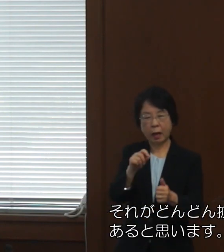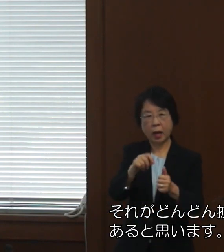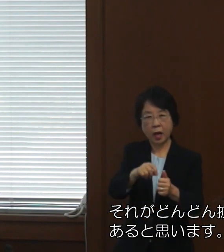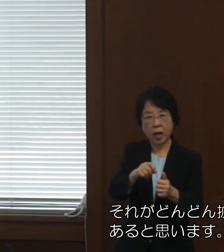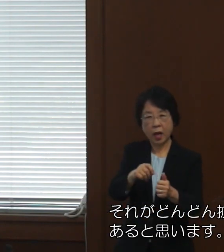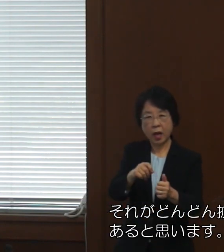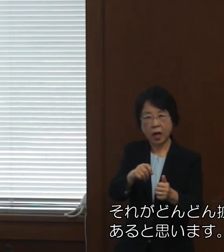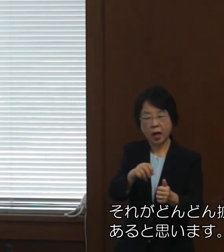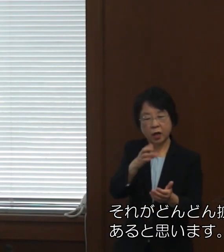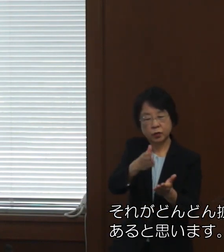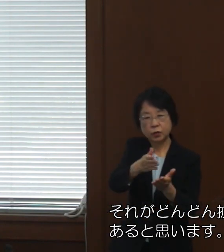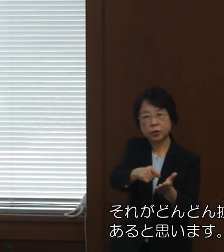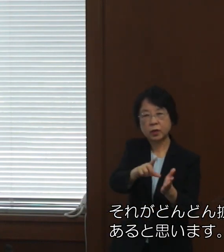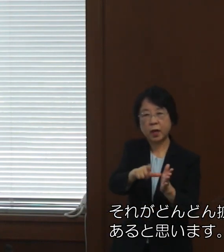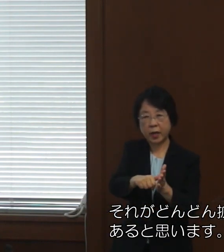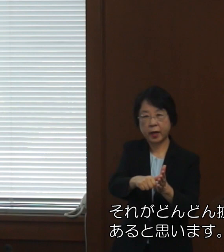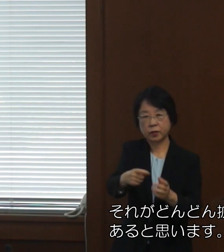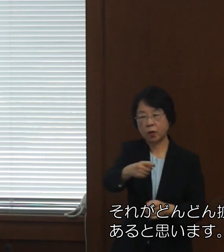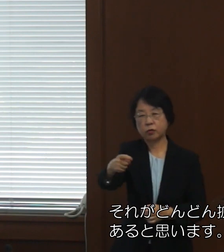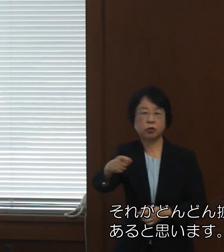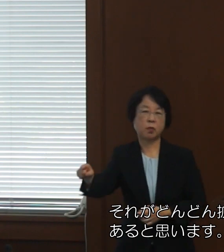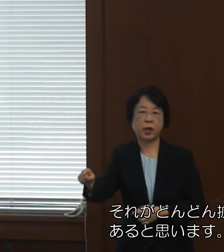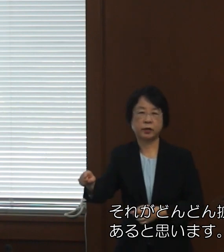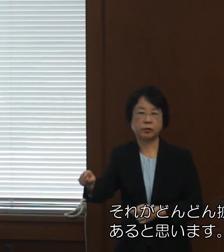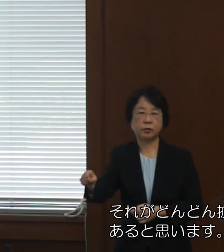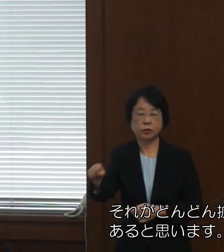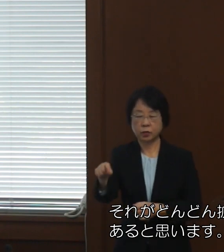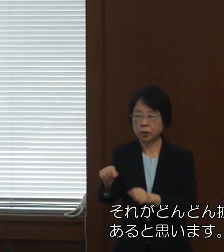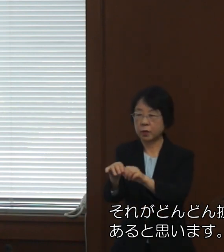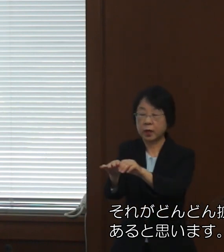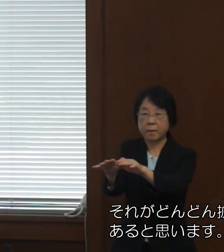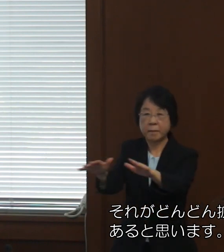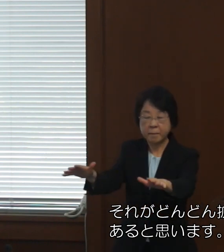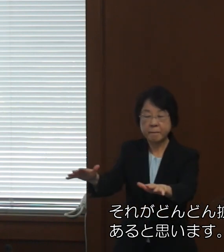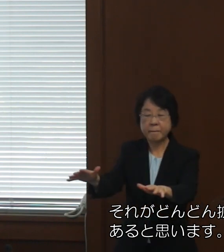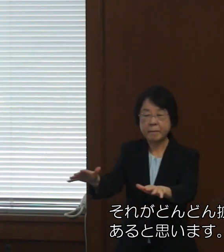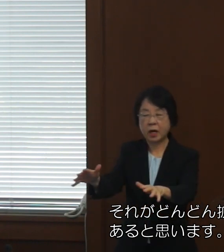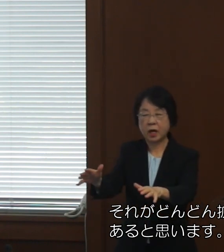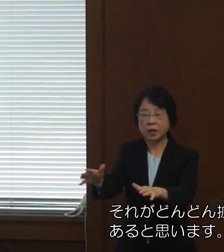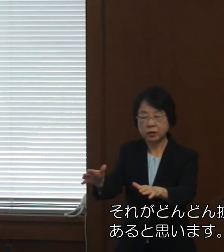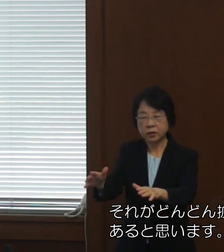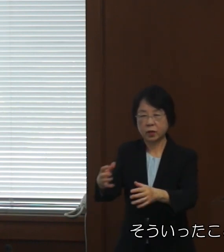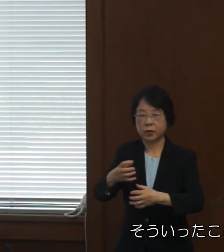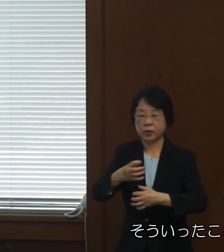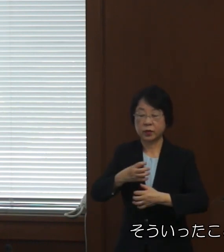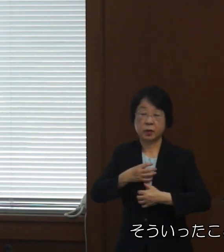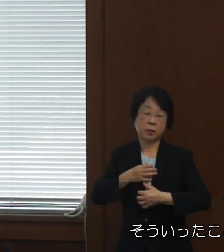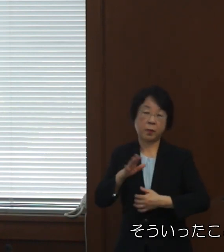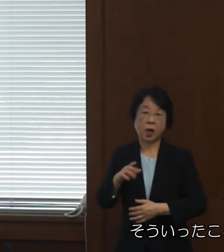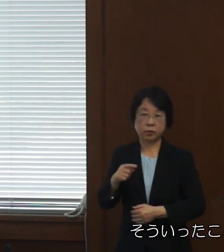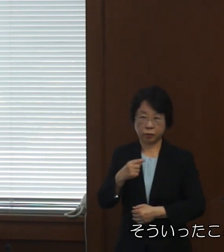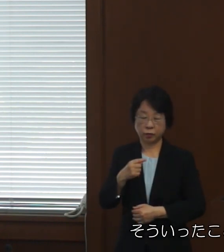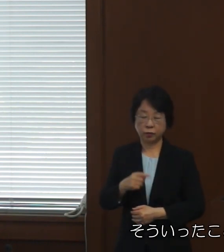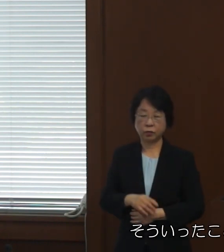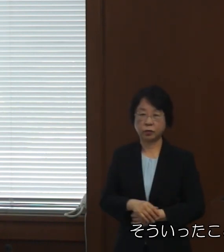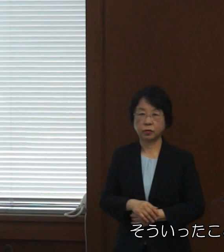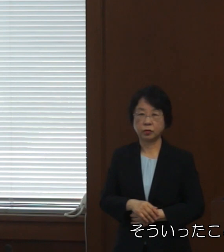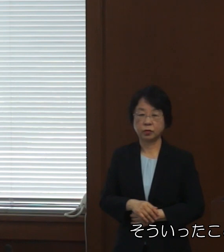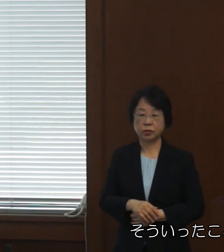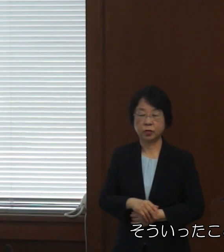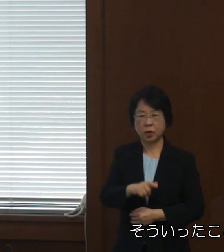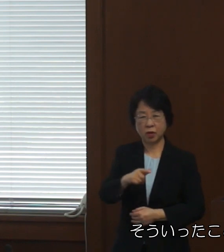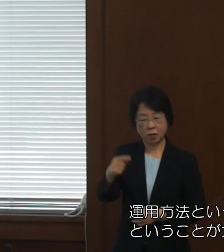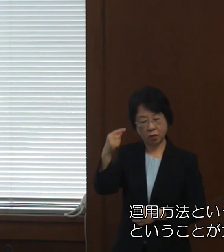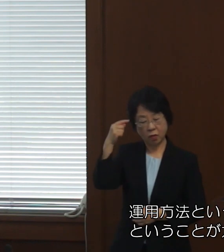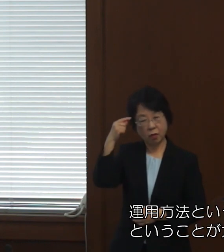それがどんどんどんどんこう拡散されてというリスクもあると思いますそういったこともよく